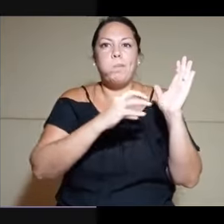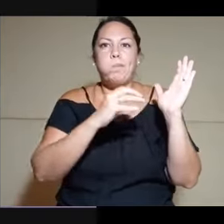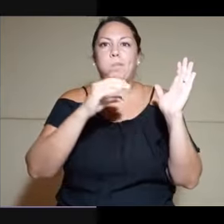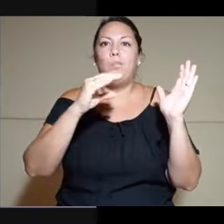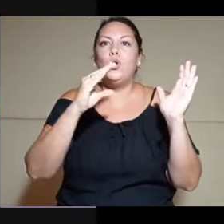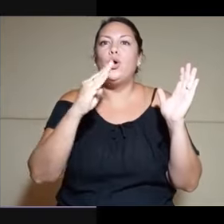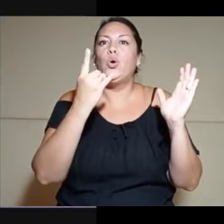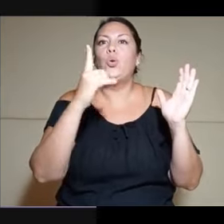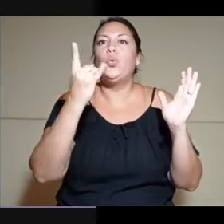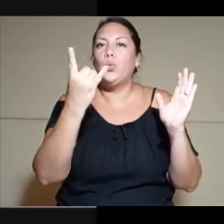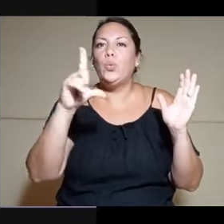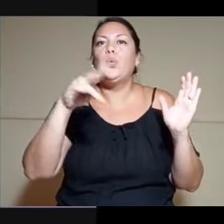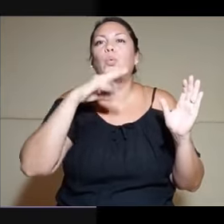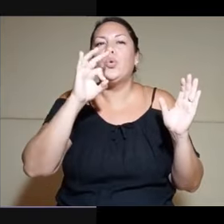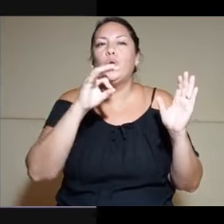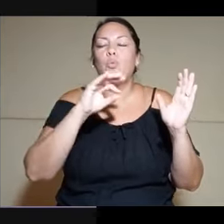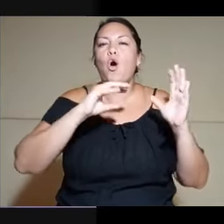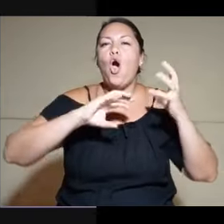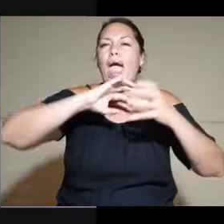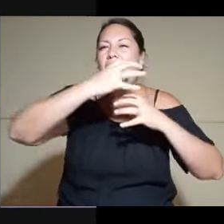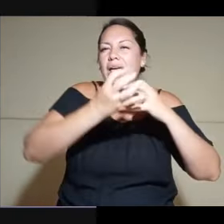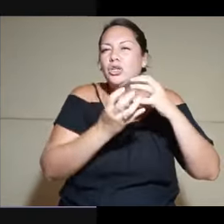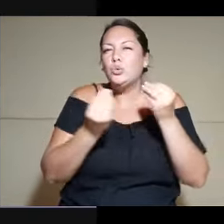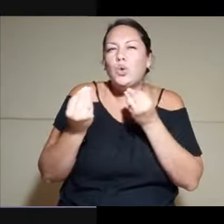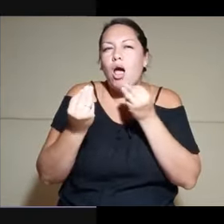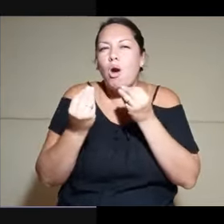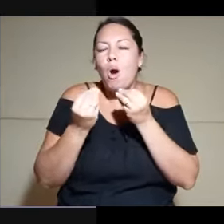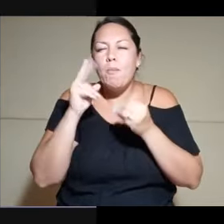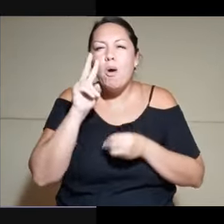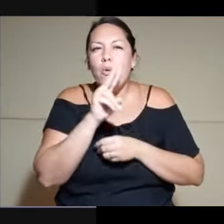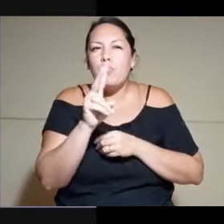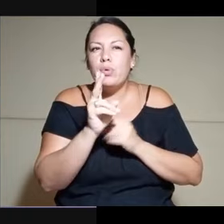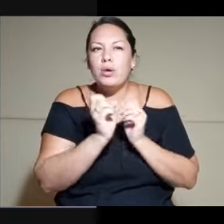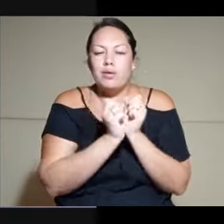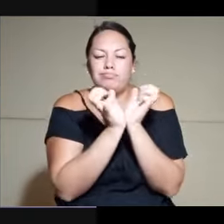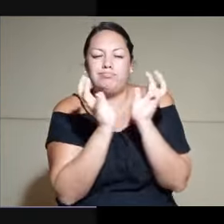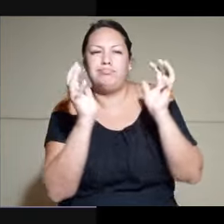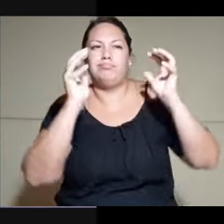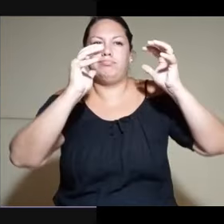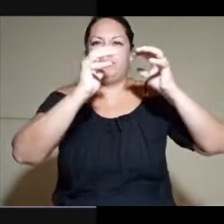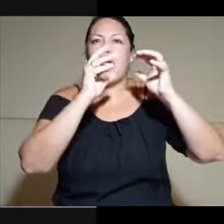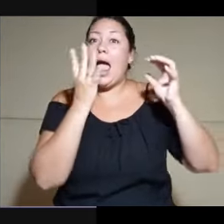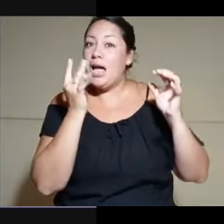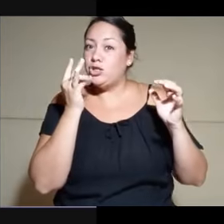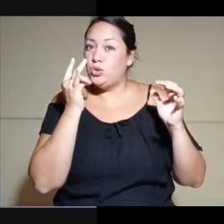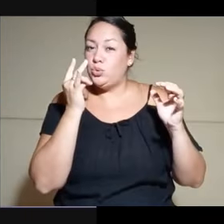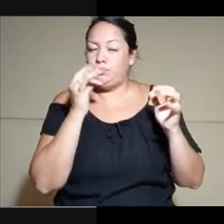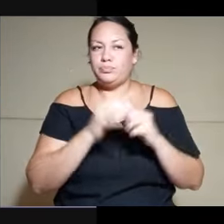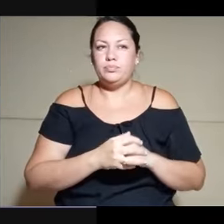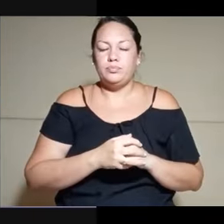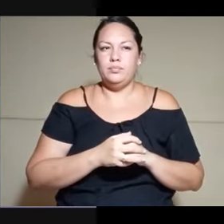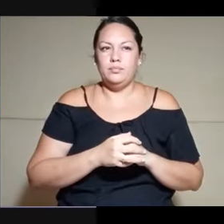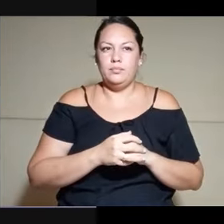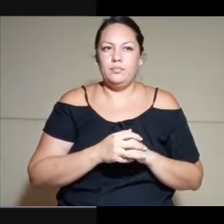médula espinal, bulbo raquídeo. Fíjense la estructura del bulbo, fíjense cómo es el bulbo, fíjense que estas formas que